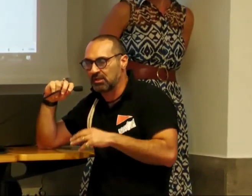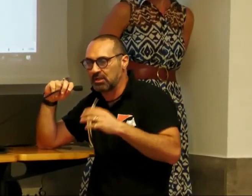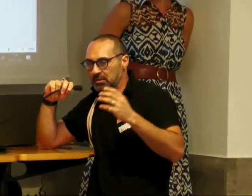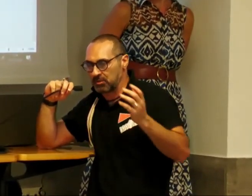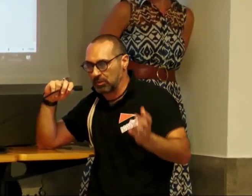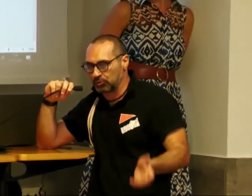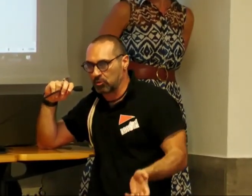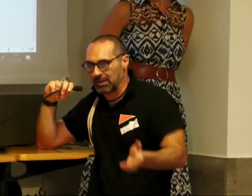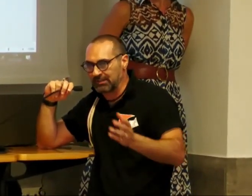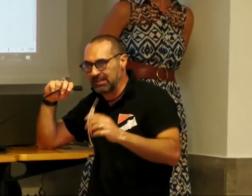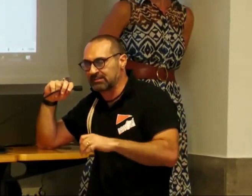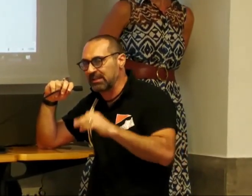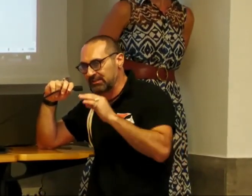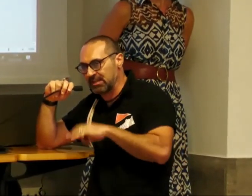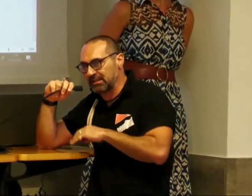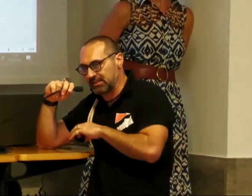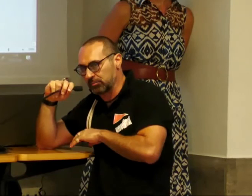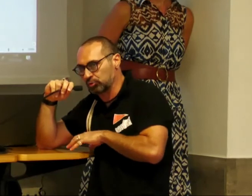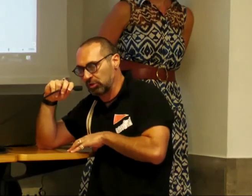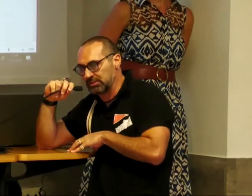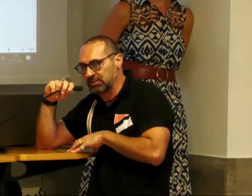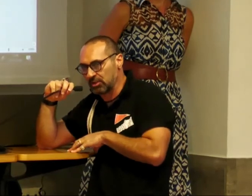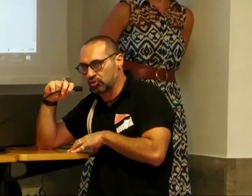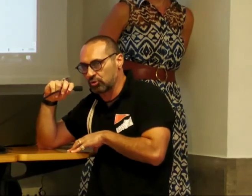didattica.scienzestoriche@uniroma3.it. Per quanto riguarda lettere,